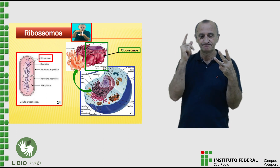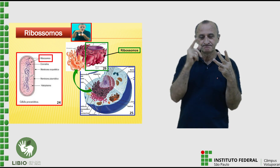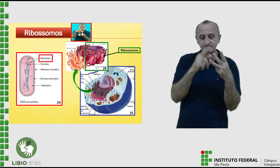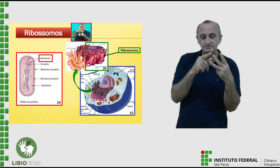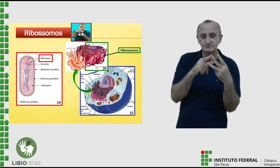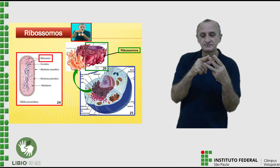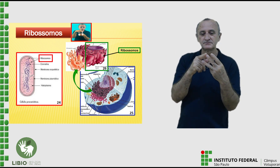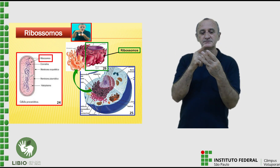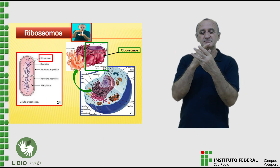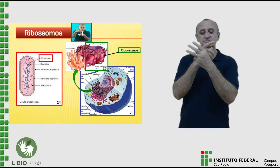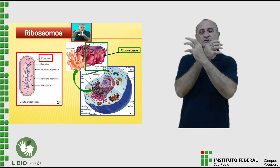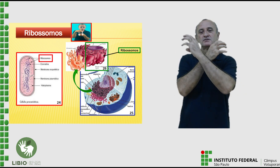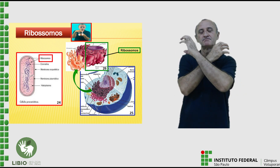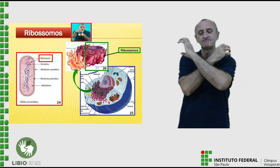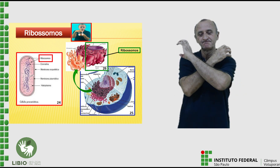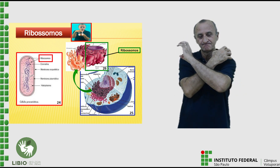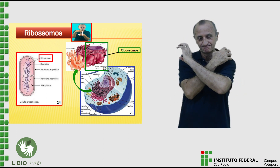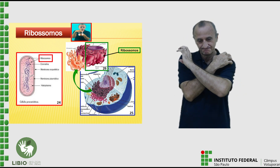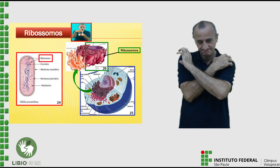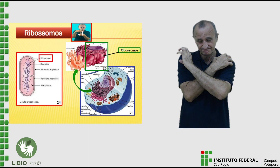Temos o citoesqueleto.